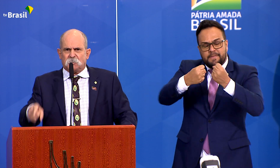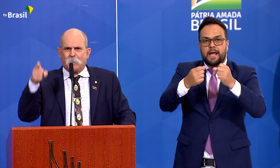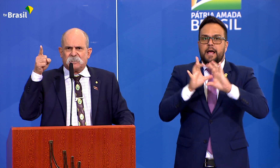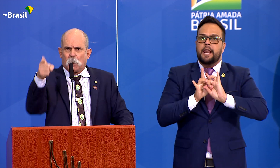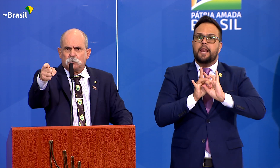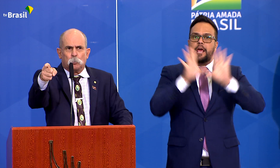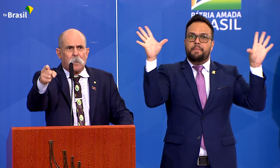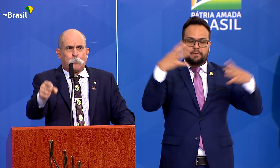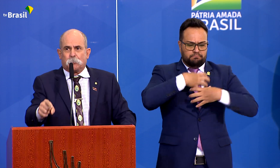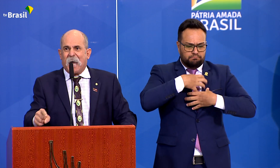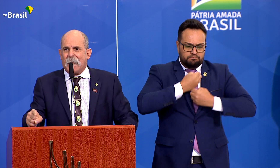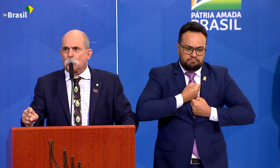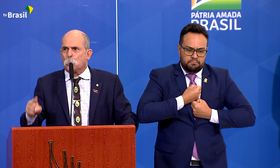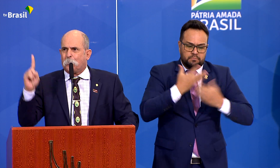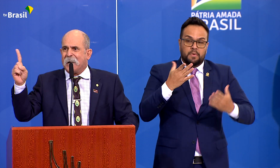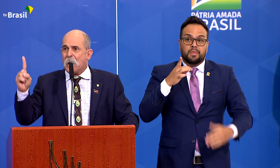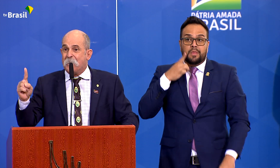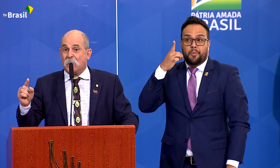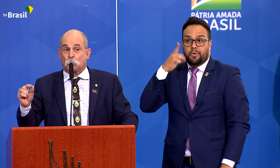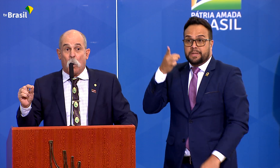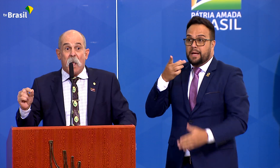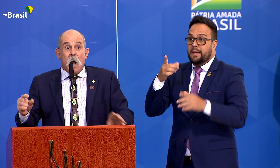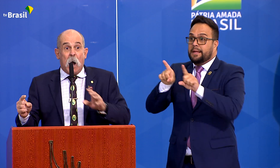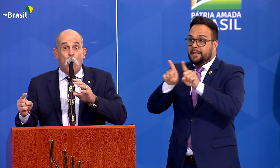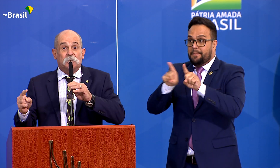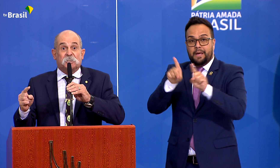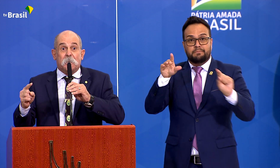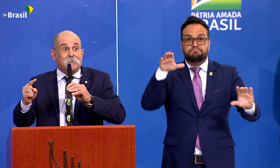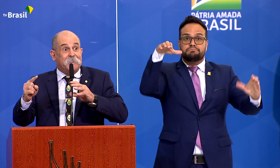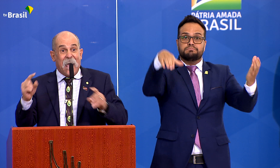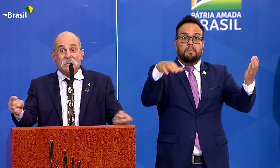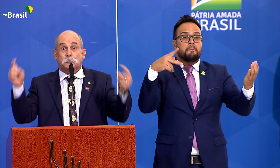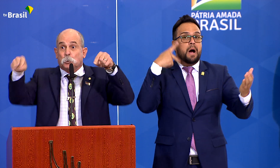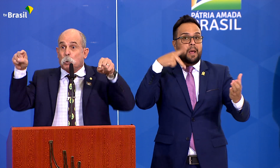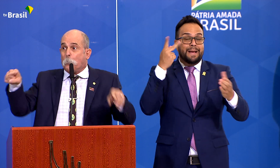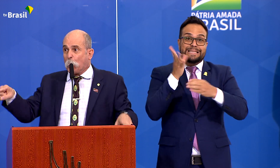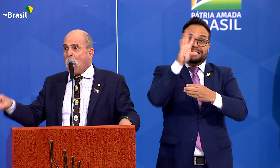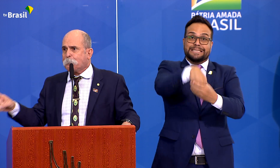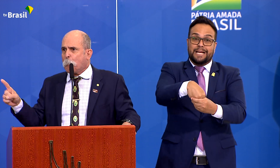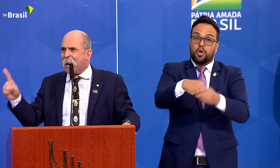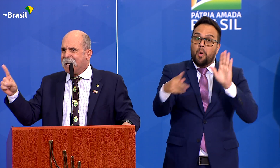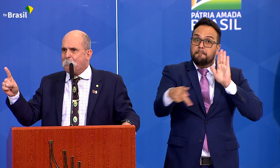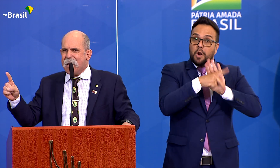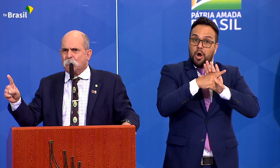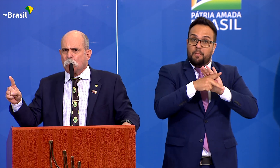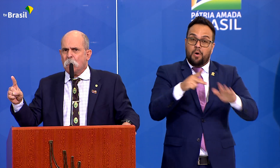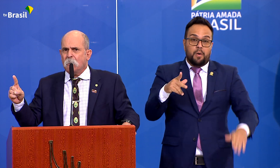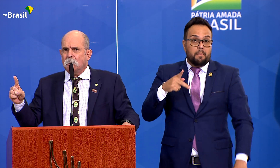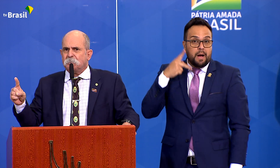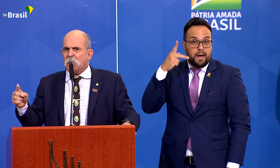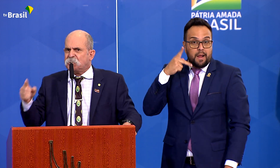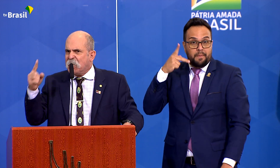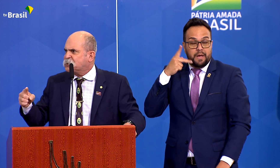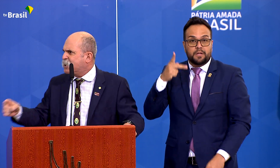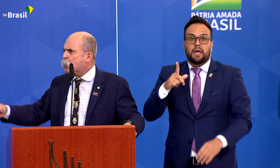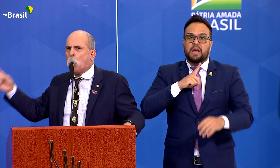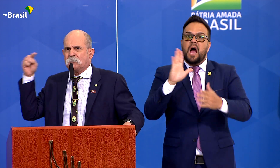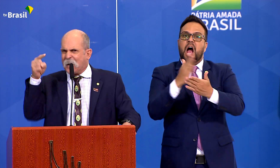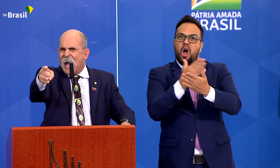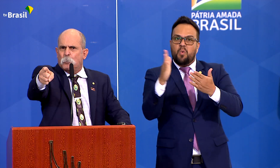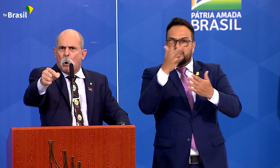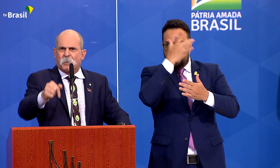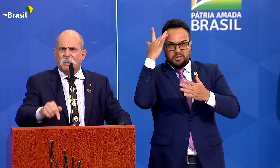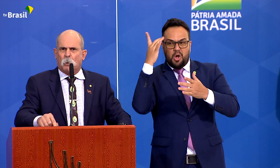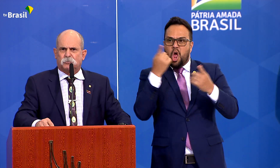de expressão de um deputado do Parlamento aonde que dentro do próprio Parlamento tem